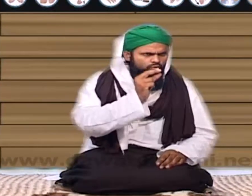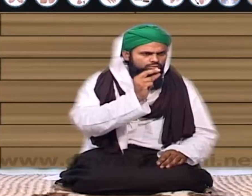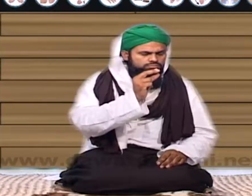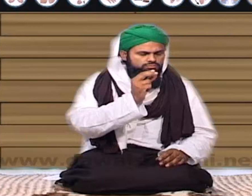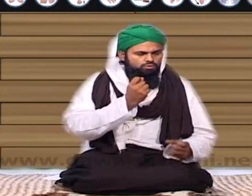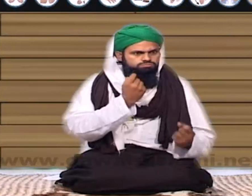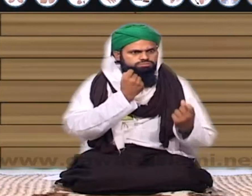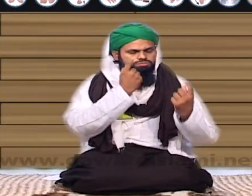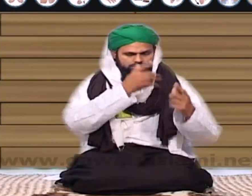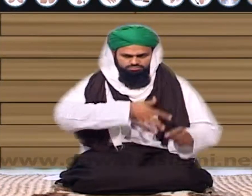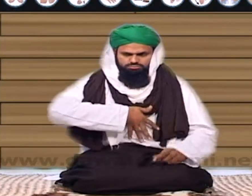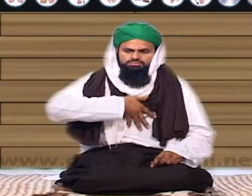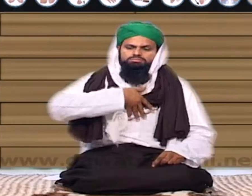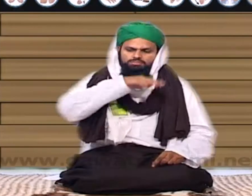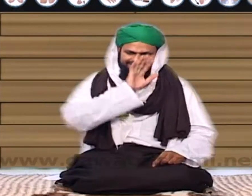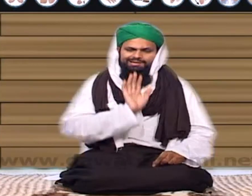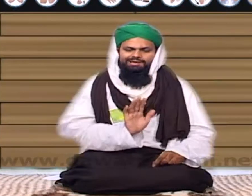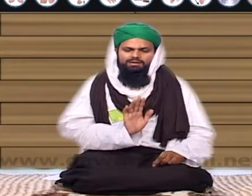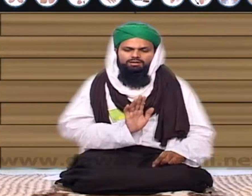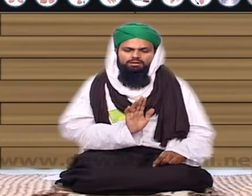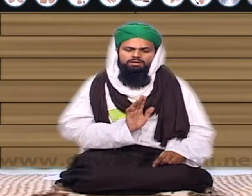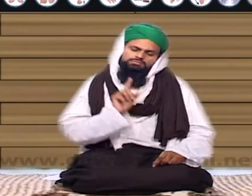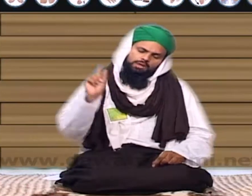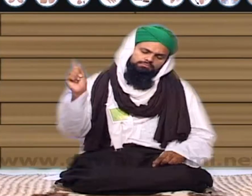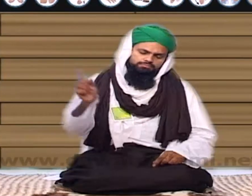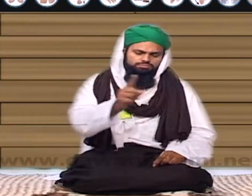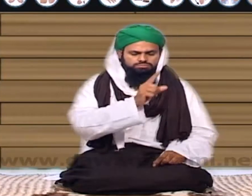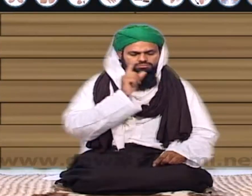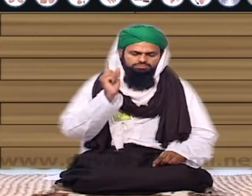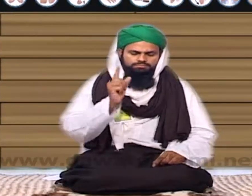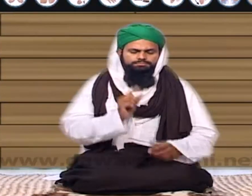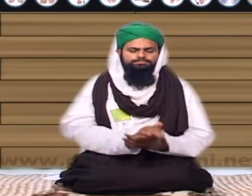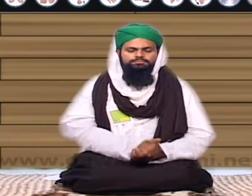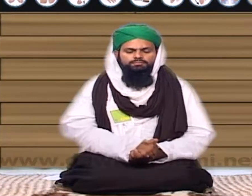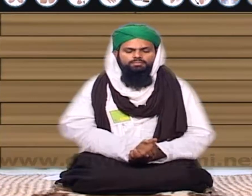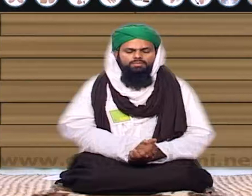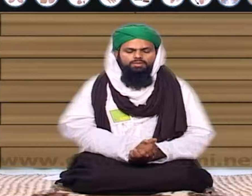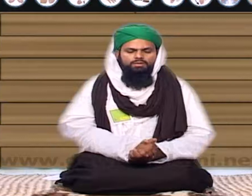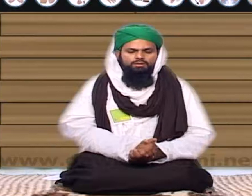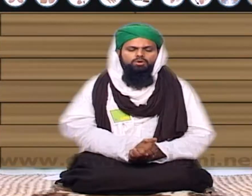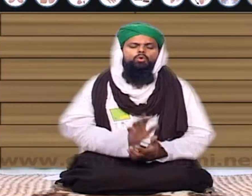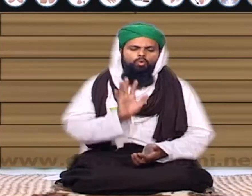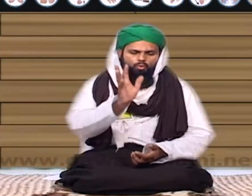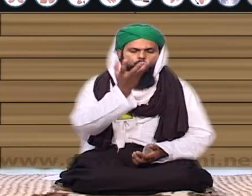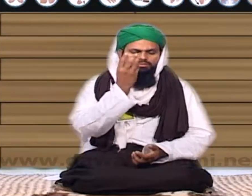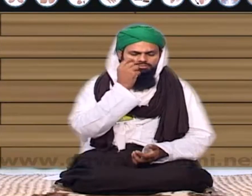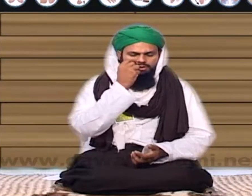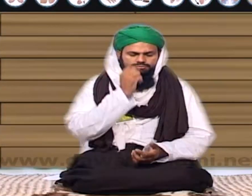بھی یہ گوارا نہیں ہے کوئی اس کو احمق کہہ جائے۔ میرے بھائیوں، میں آپ کو ایک مثال دوں،